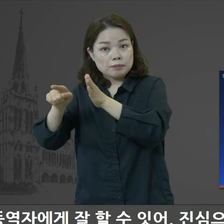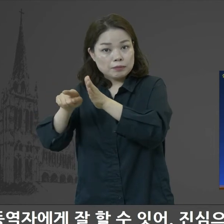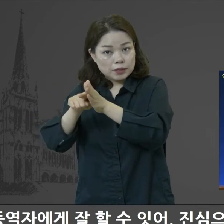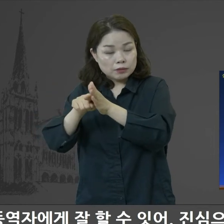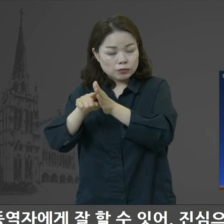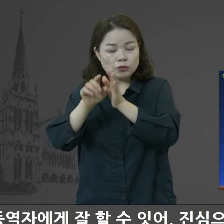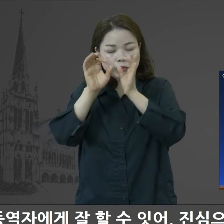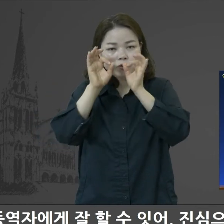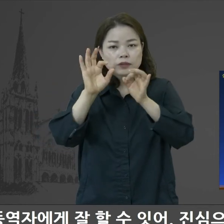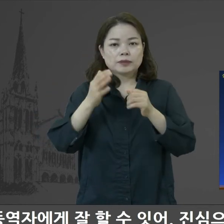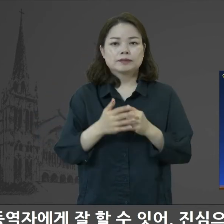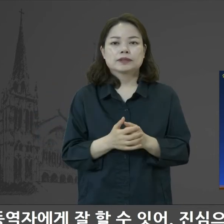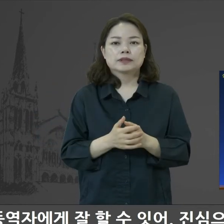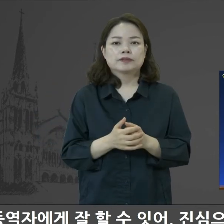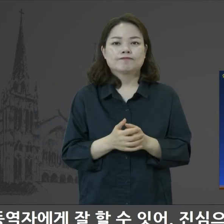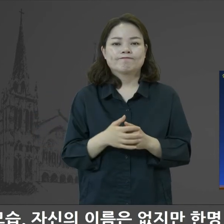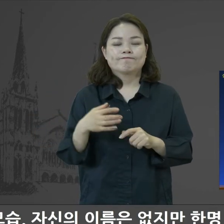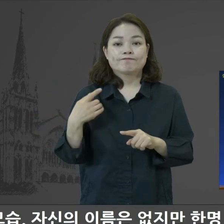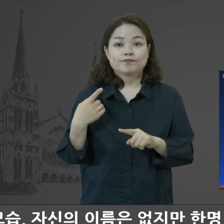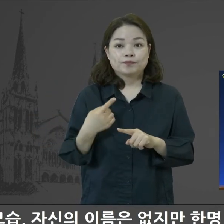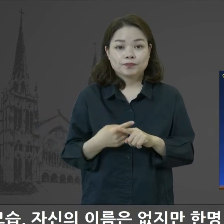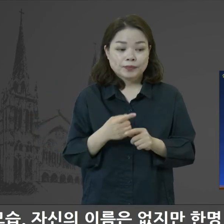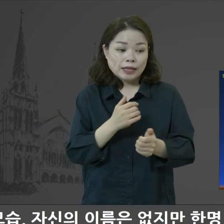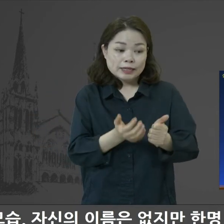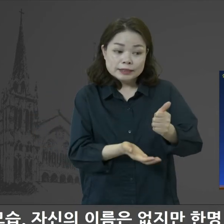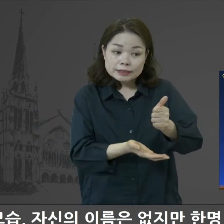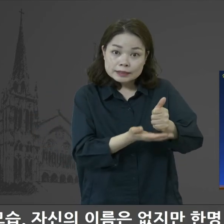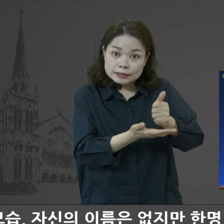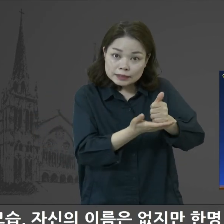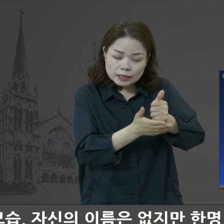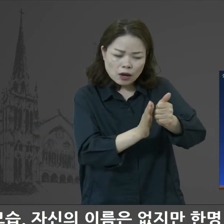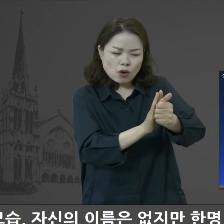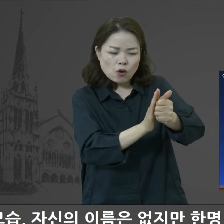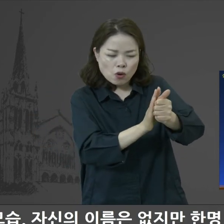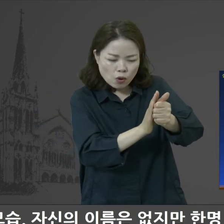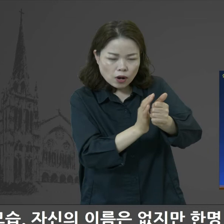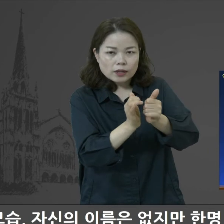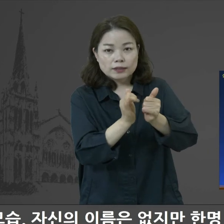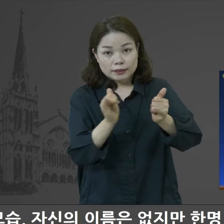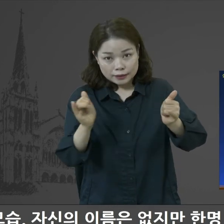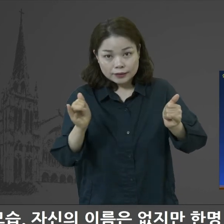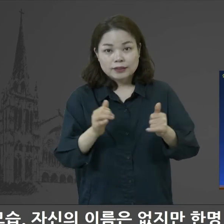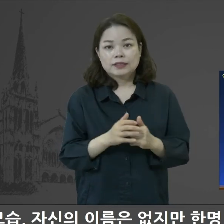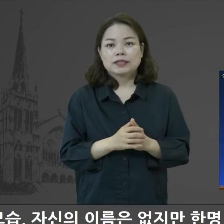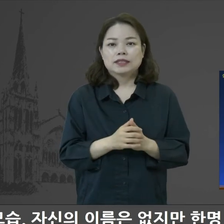보게 됩니다. 이처럼 칭찬과